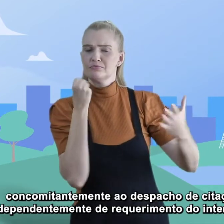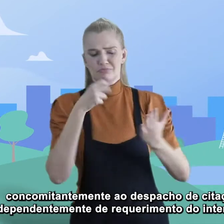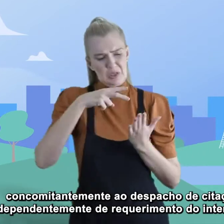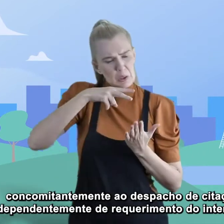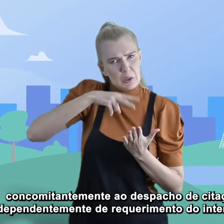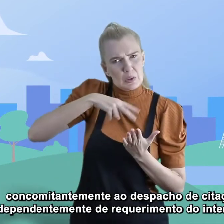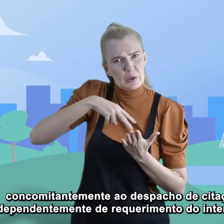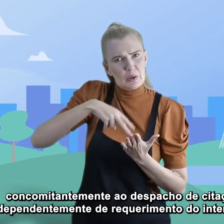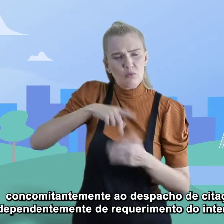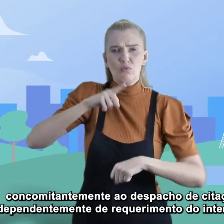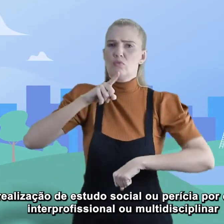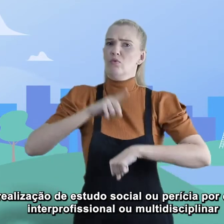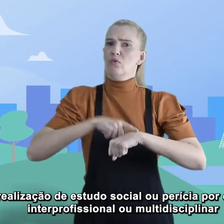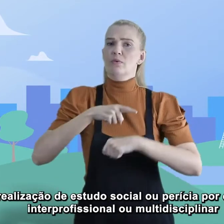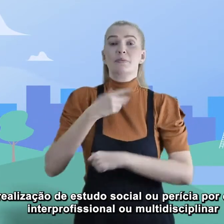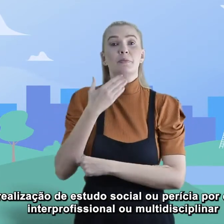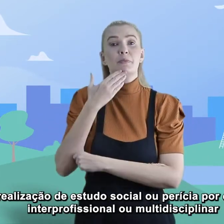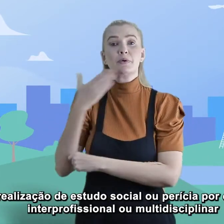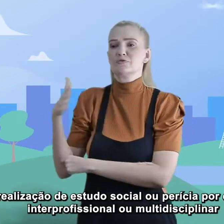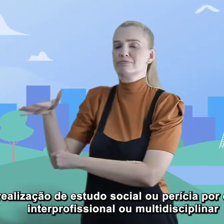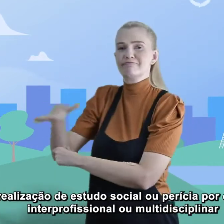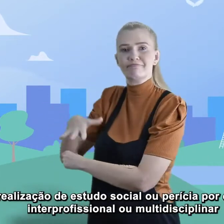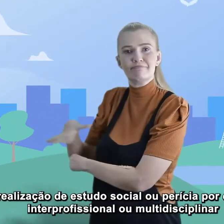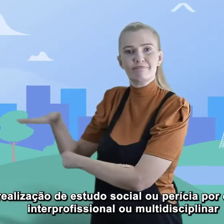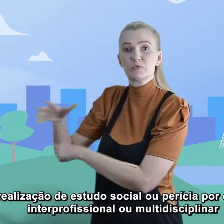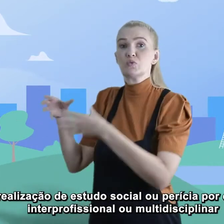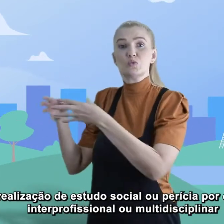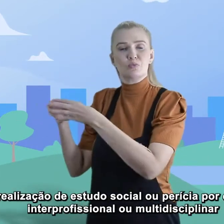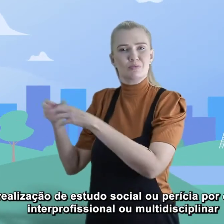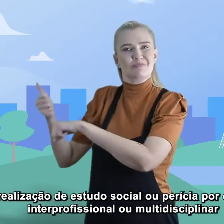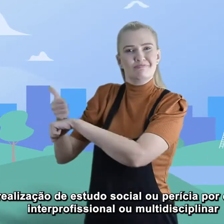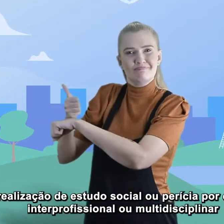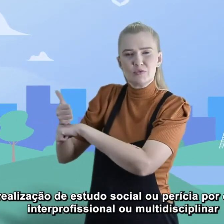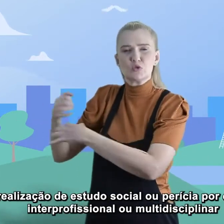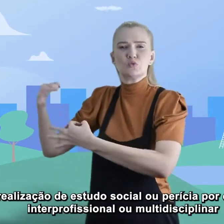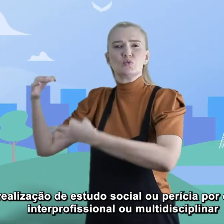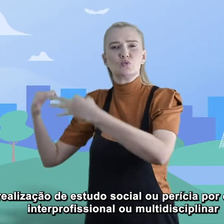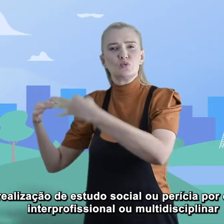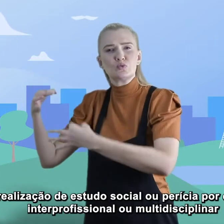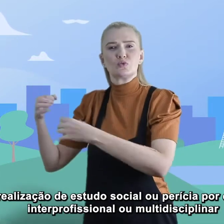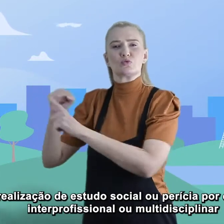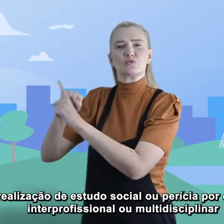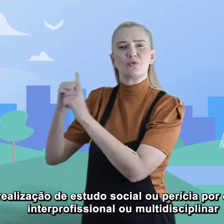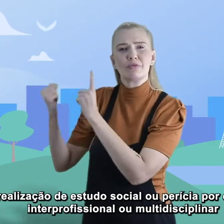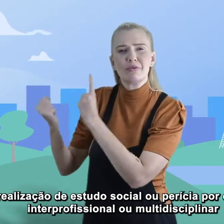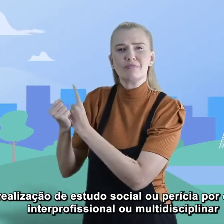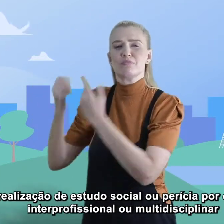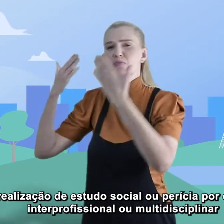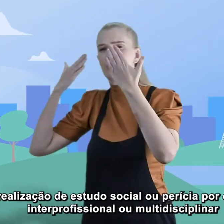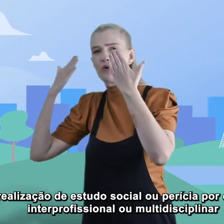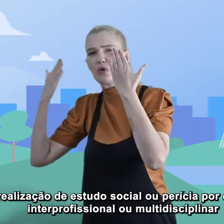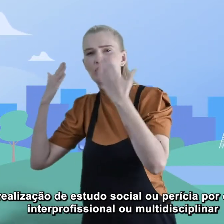requerimento do interessado, a realização de estudo social ou perícia por equipe interprofissional ou multidisciplinar,